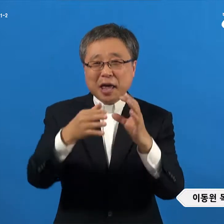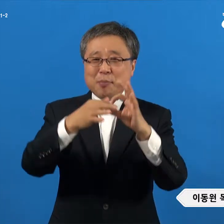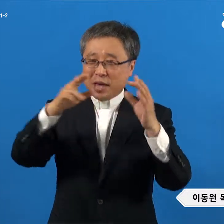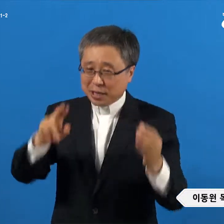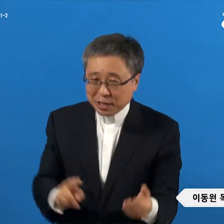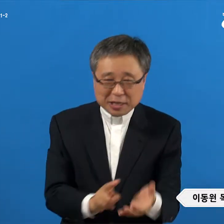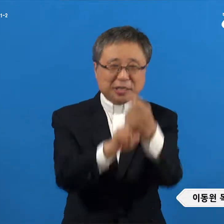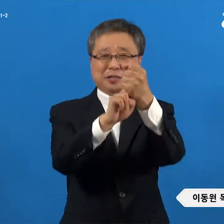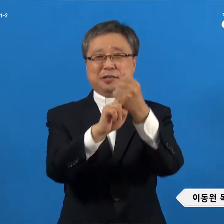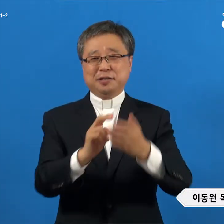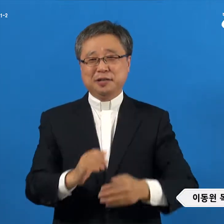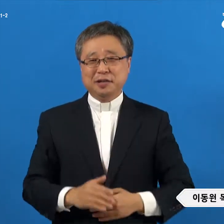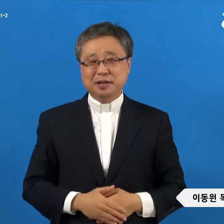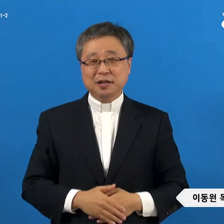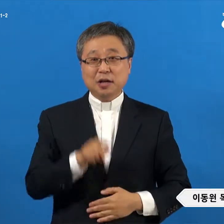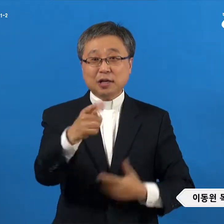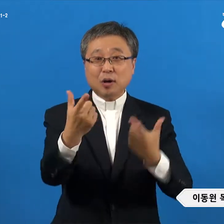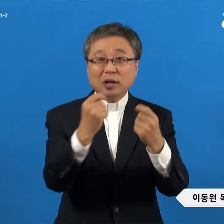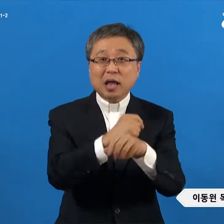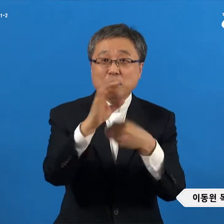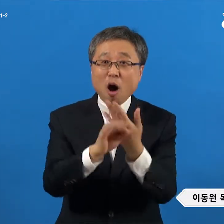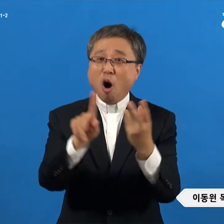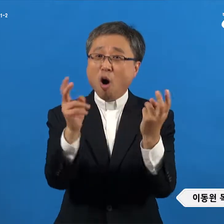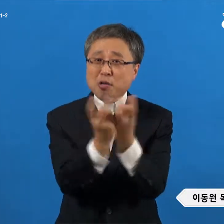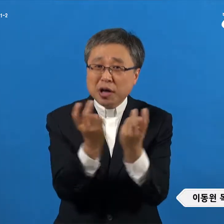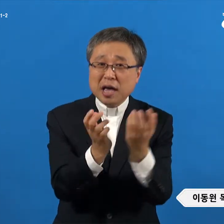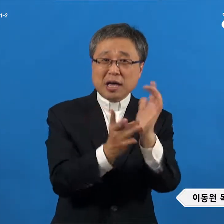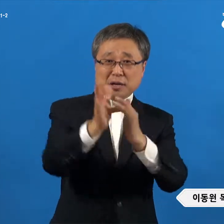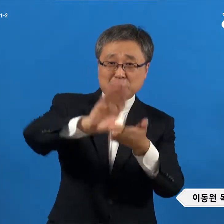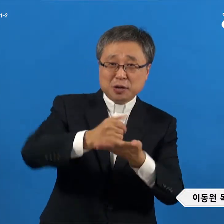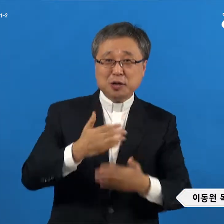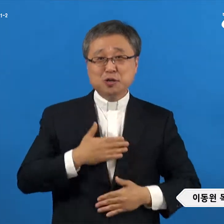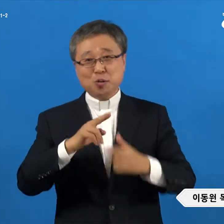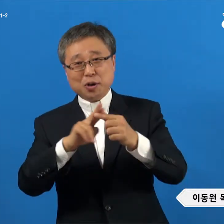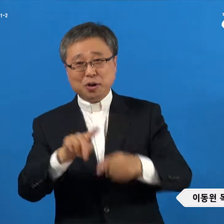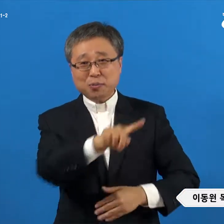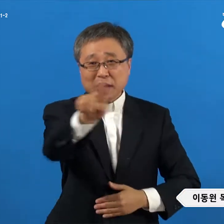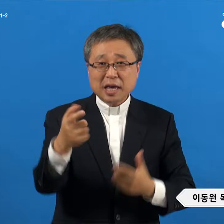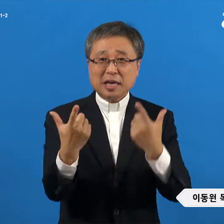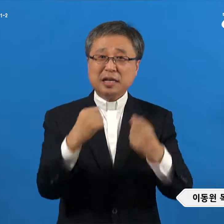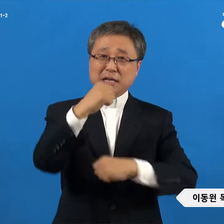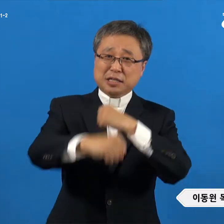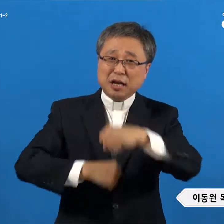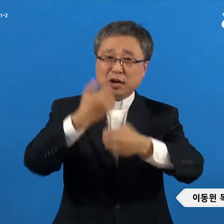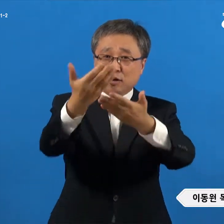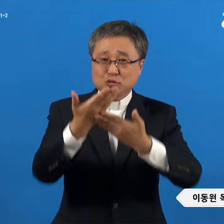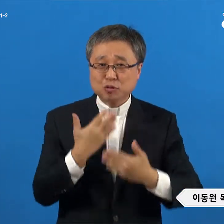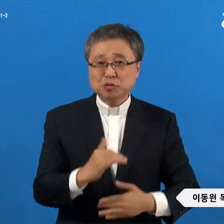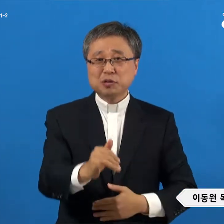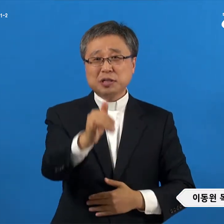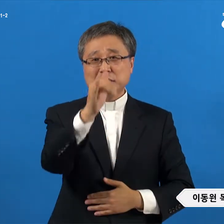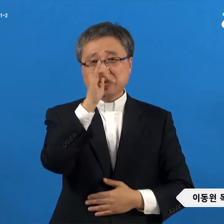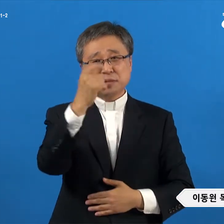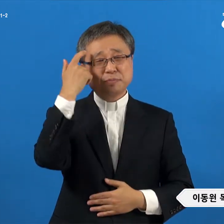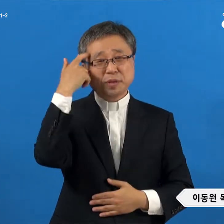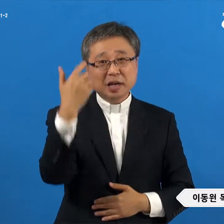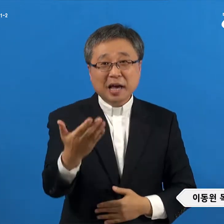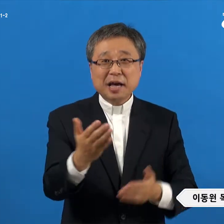것입니다. 그렇다면 어떻게 예수께서 저와 여러분에게 이런 자유를 주실 수가 있었단 말입니까? 예수께서 이 땅에